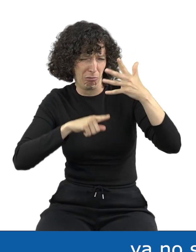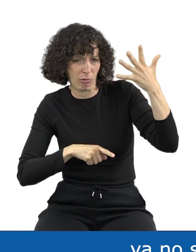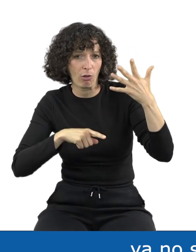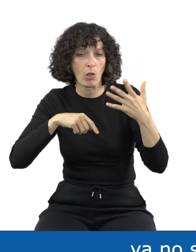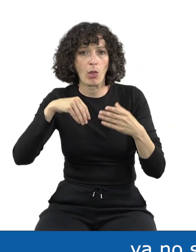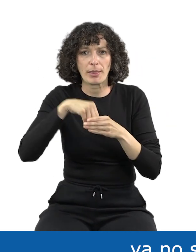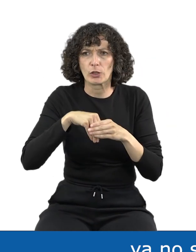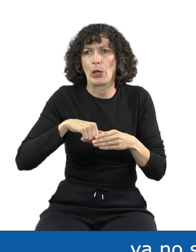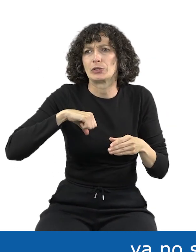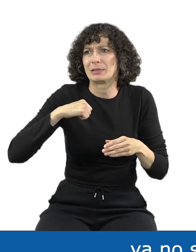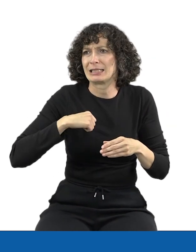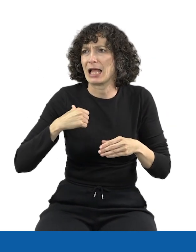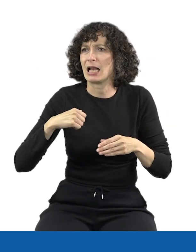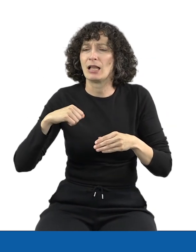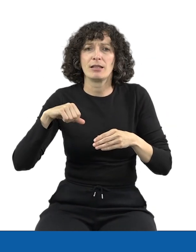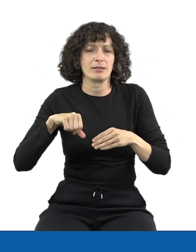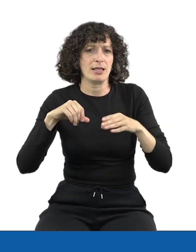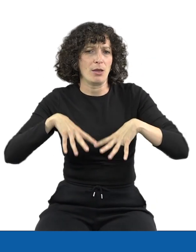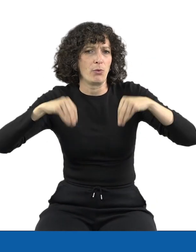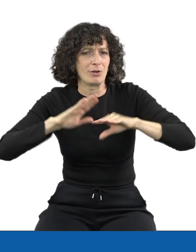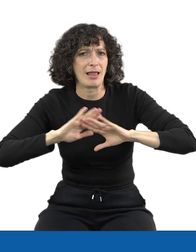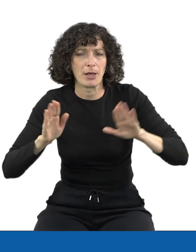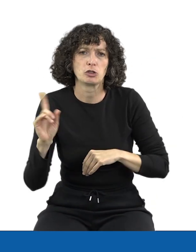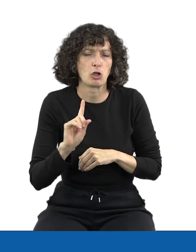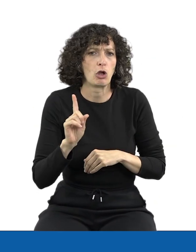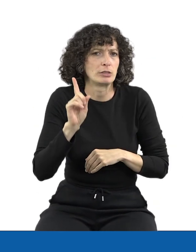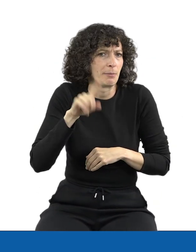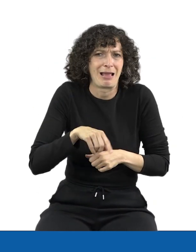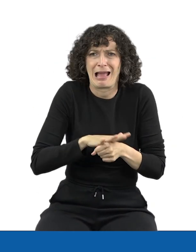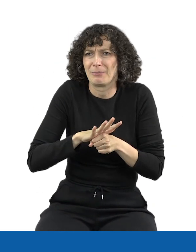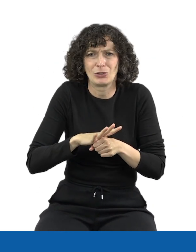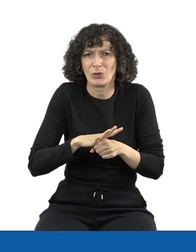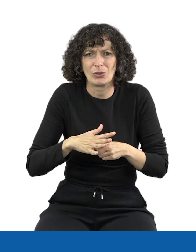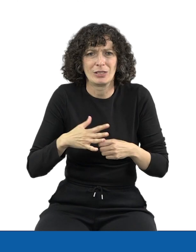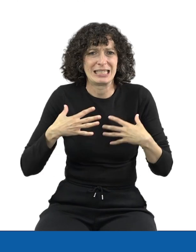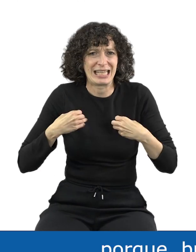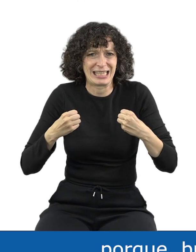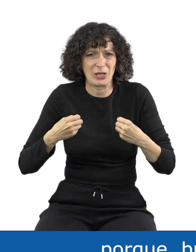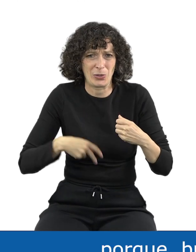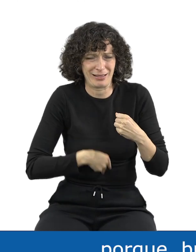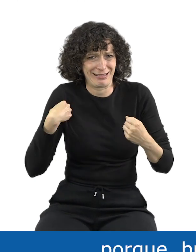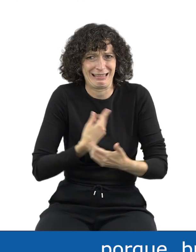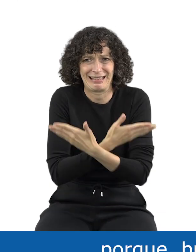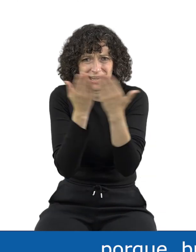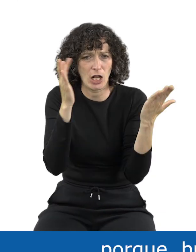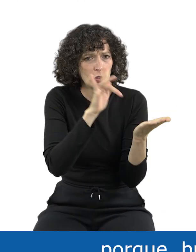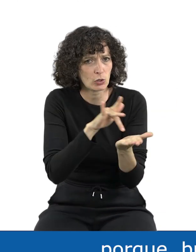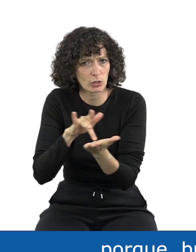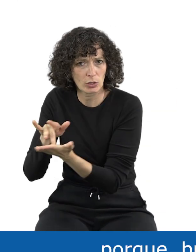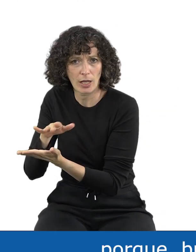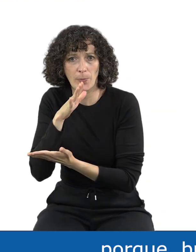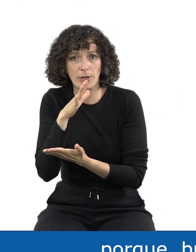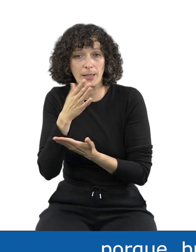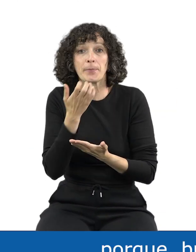hospital de Burgos, sino a todo el ámbito sanitario, porque bueno, también eso es en la